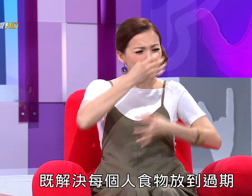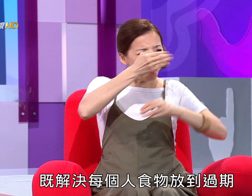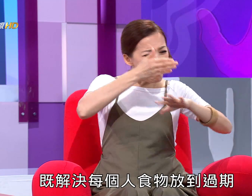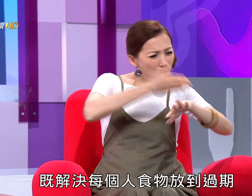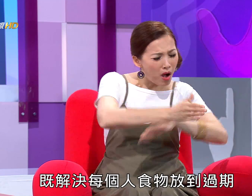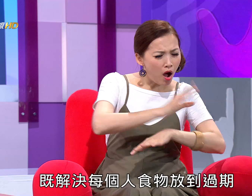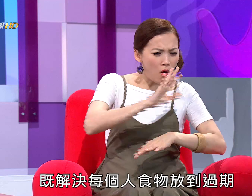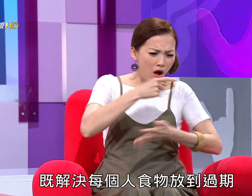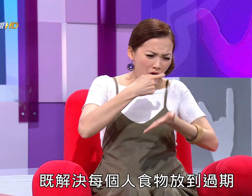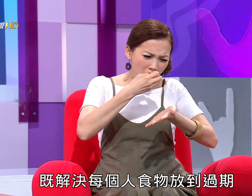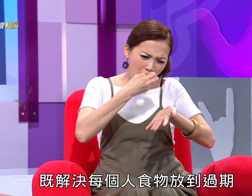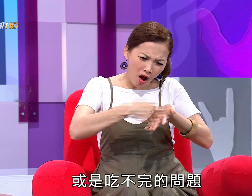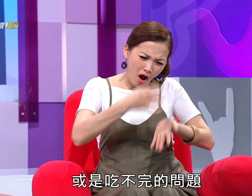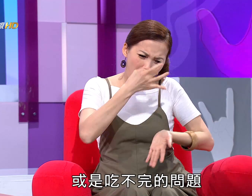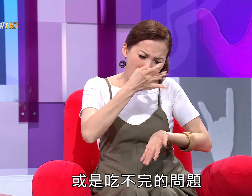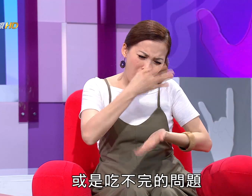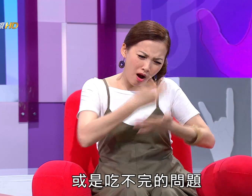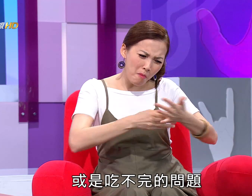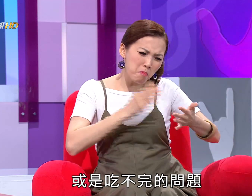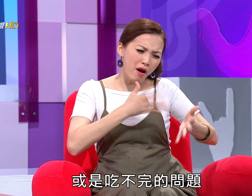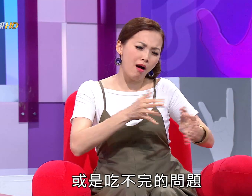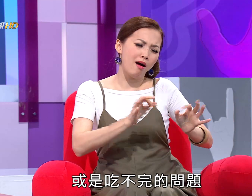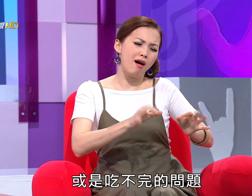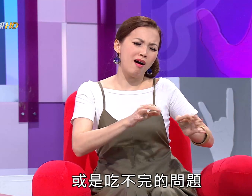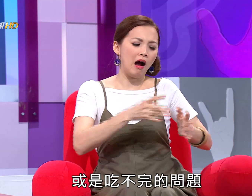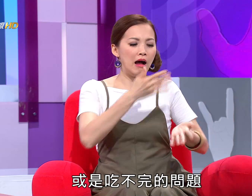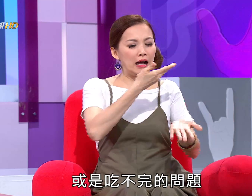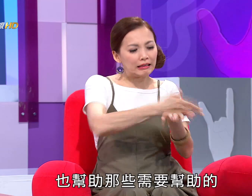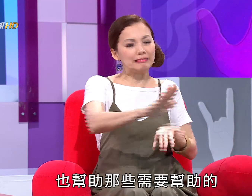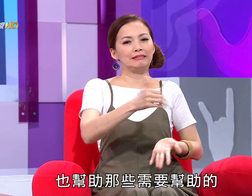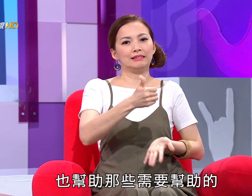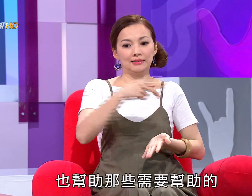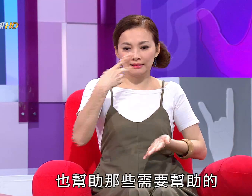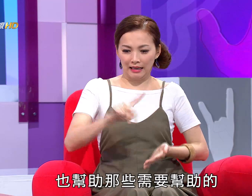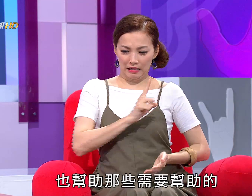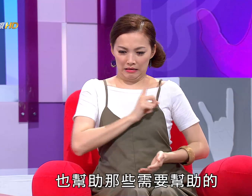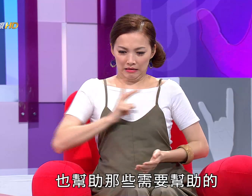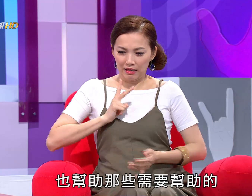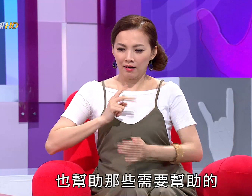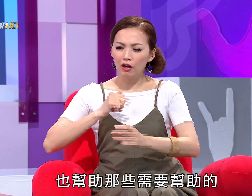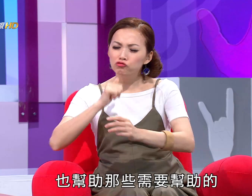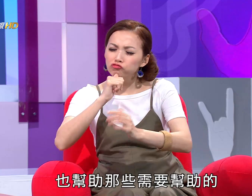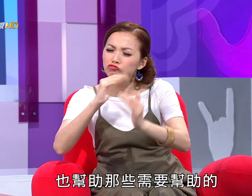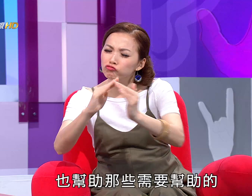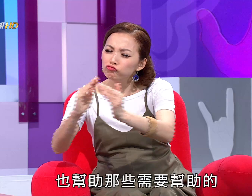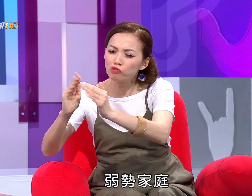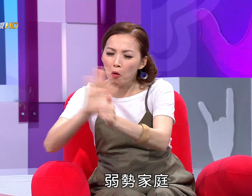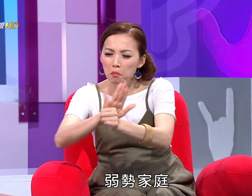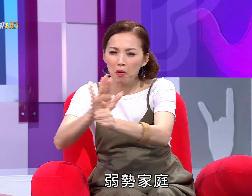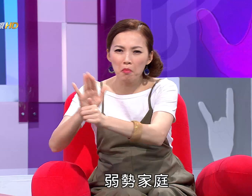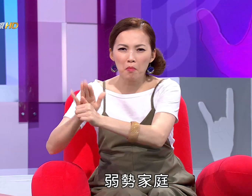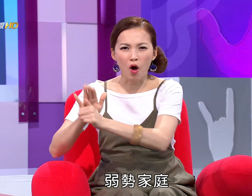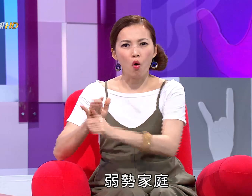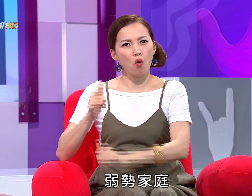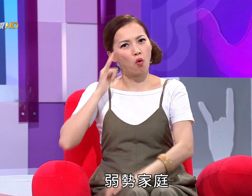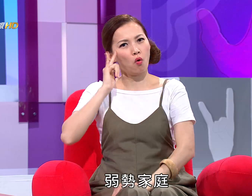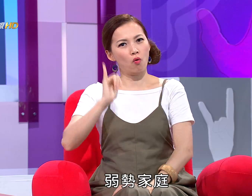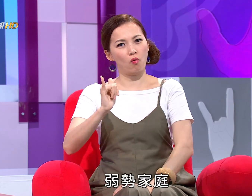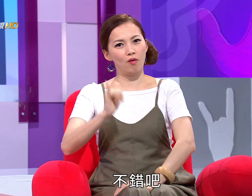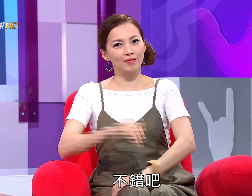到过期或是吃不完的问题，也帮助那些需要帮助的弱势家庭哦。不错